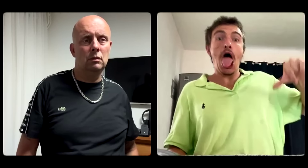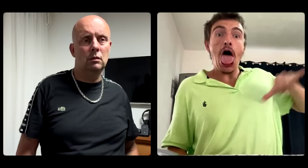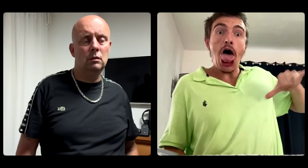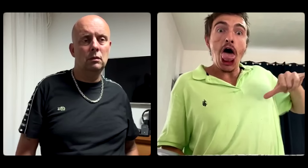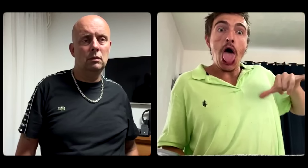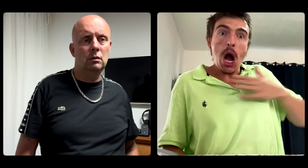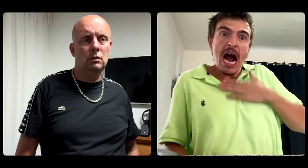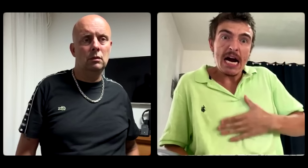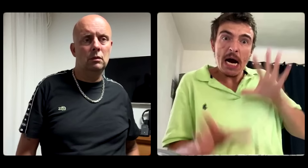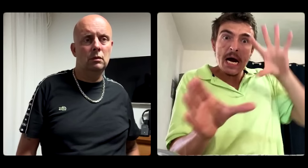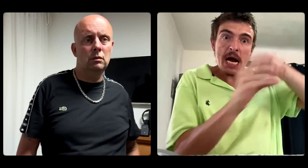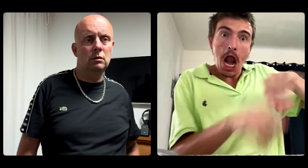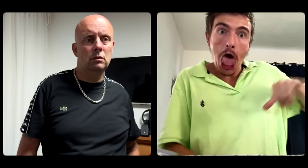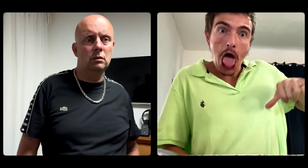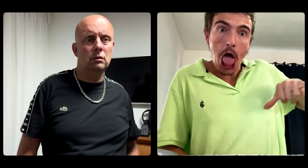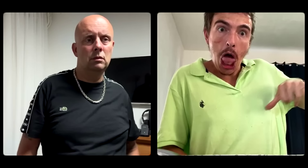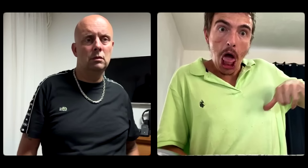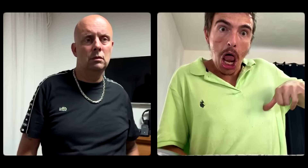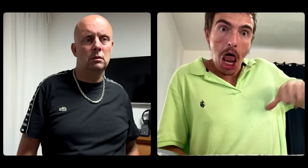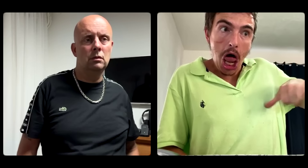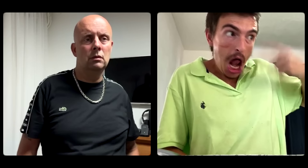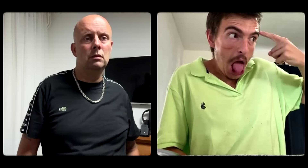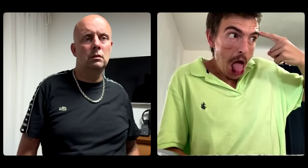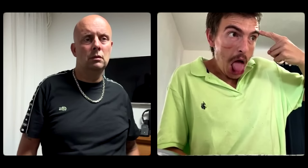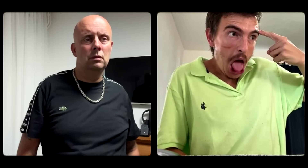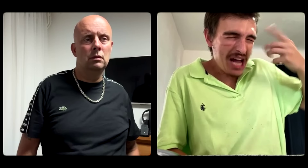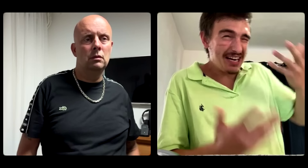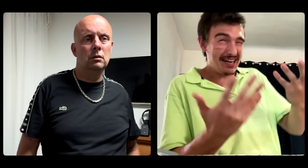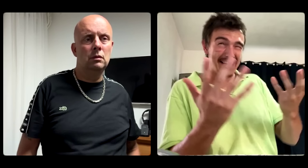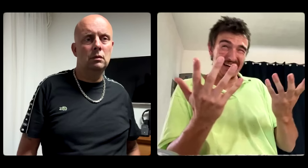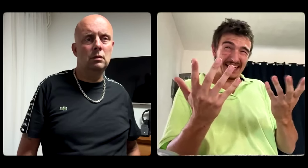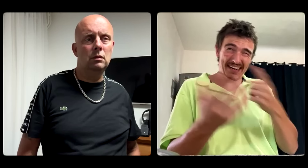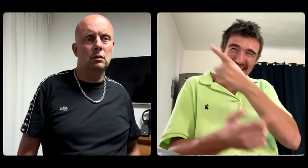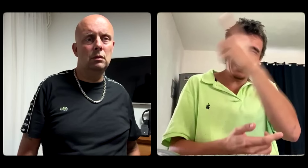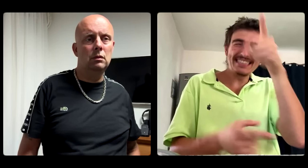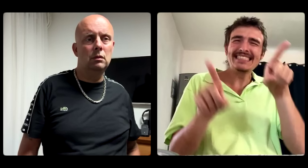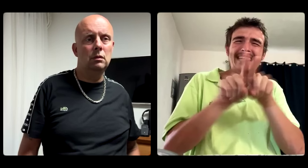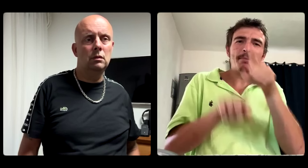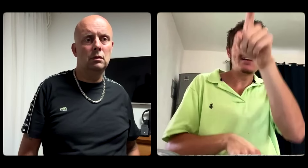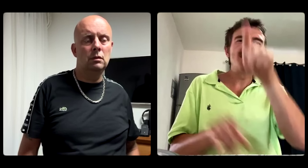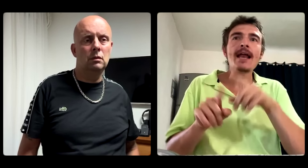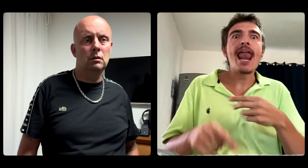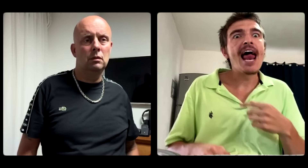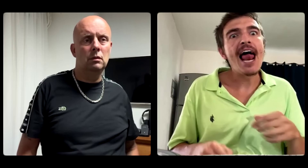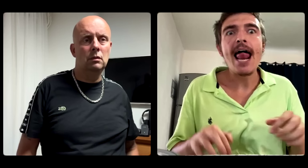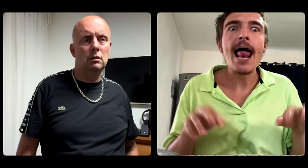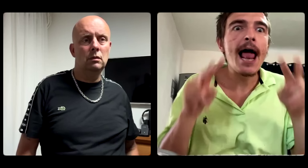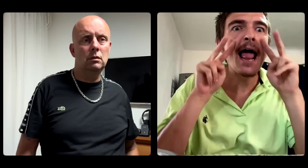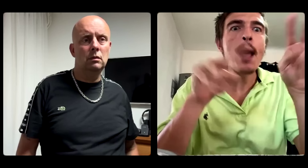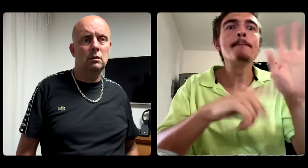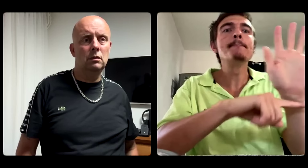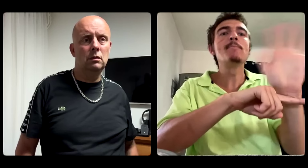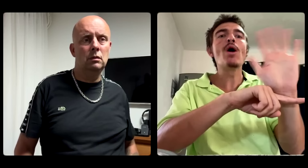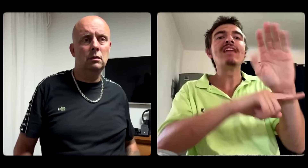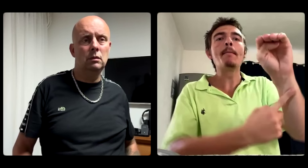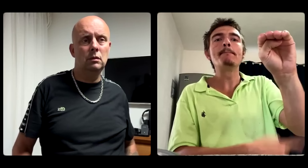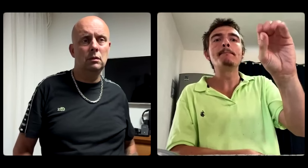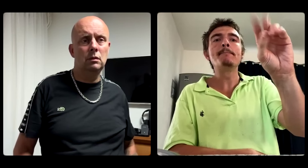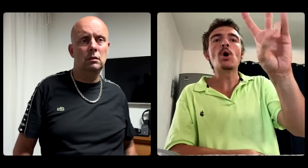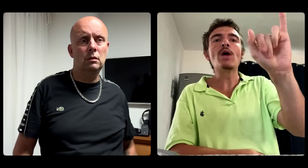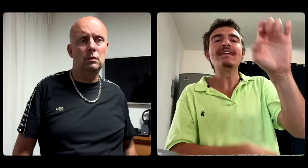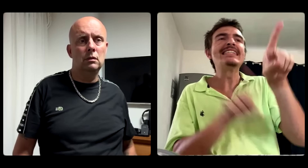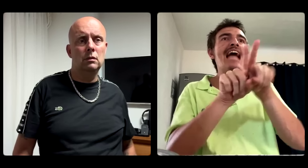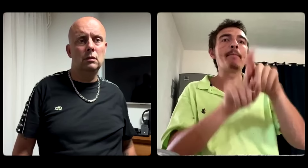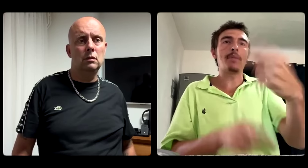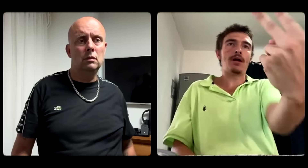Hij zei, ja, of gewoon ineens, hè. Ik had zijn hond uitgelaten. Toen uiteindelijk, hij was nog even thuis,